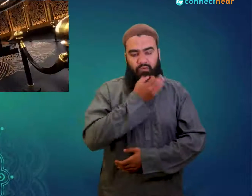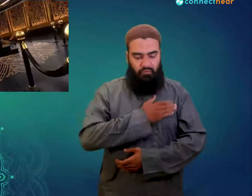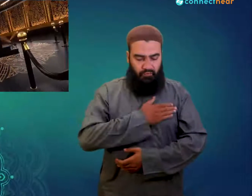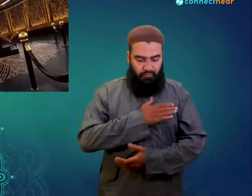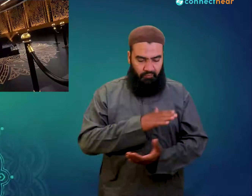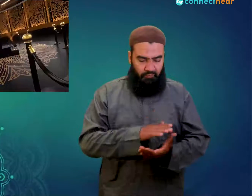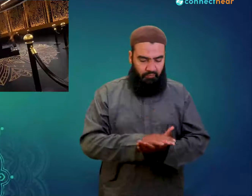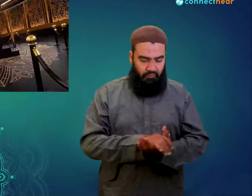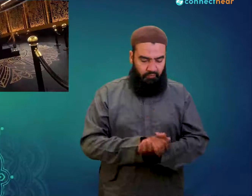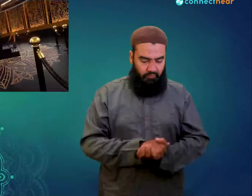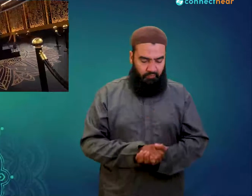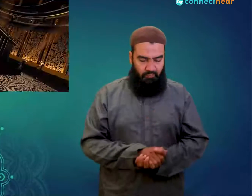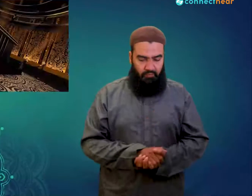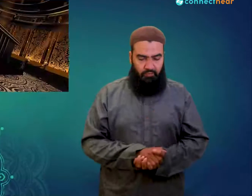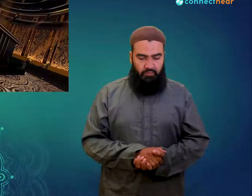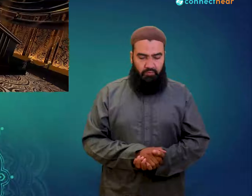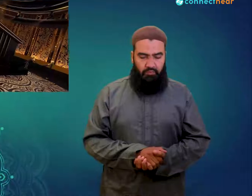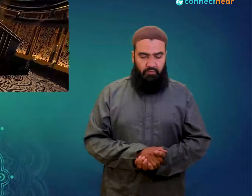يتدبرون